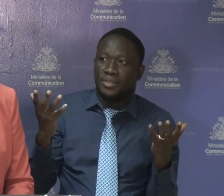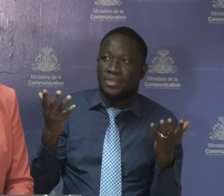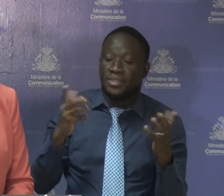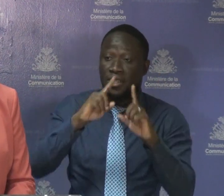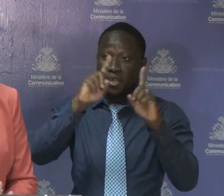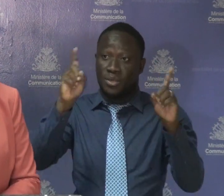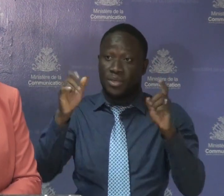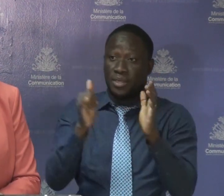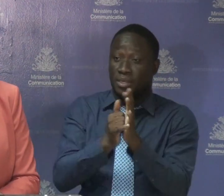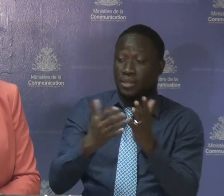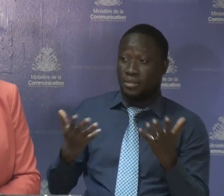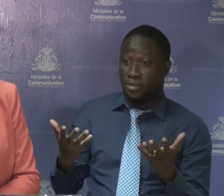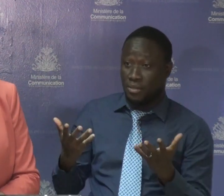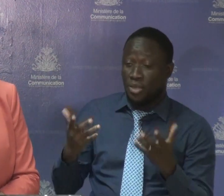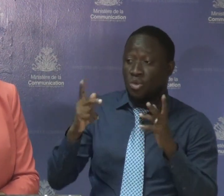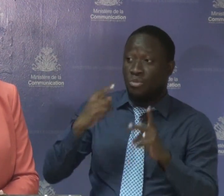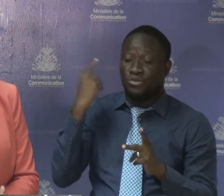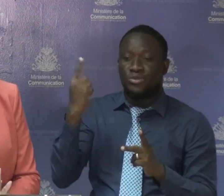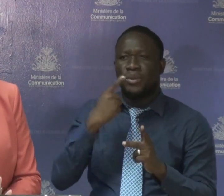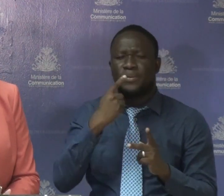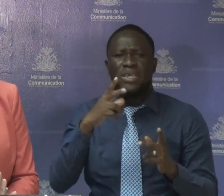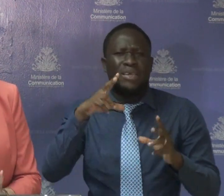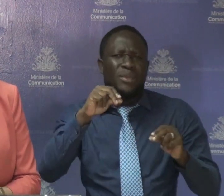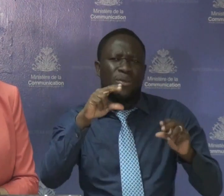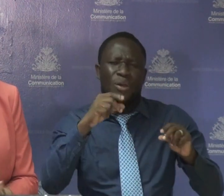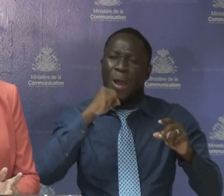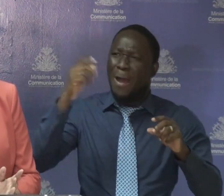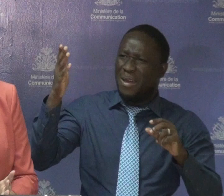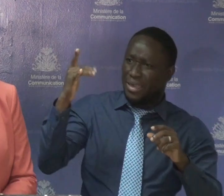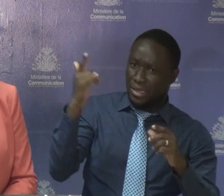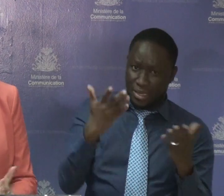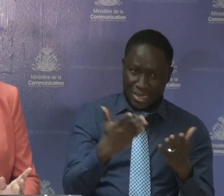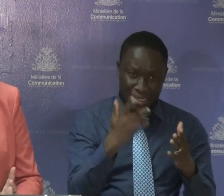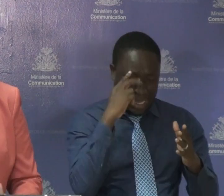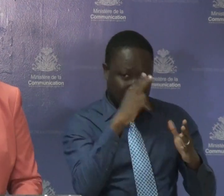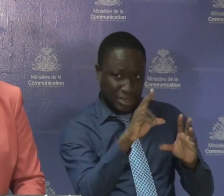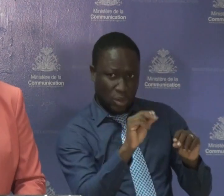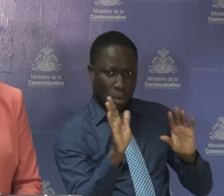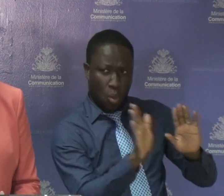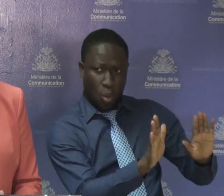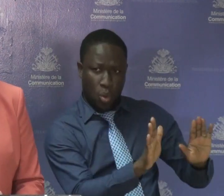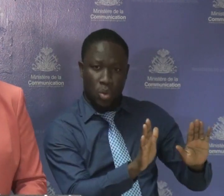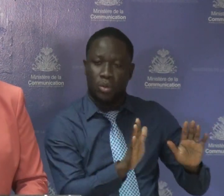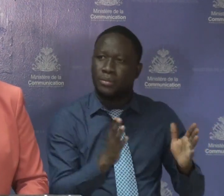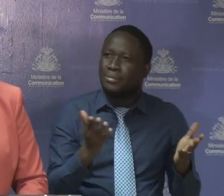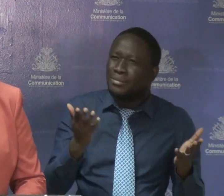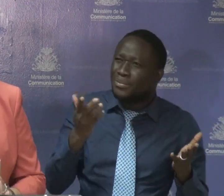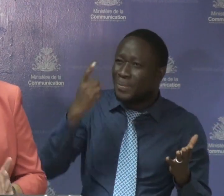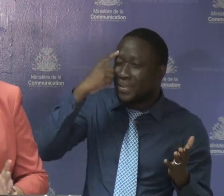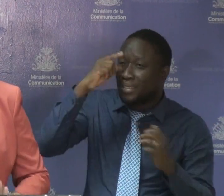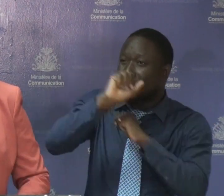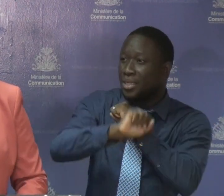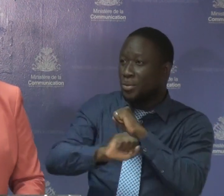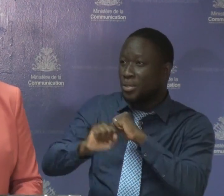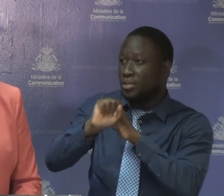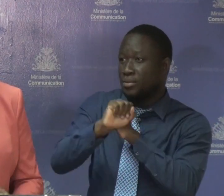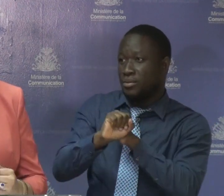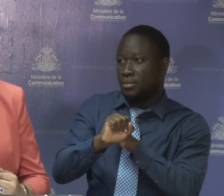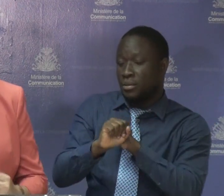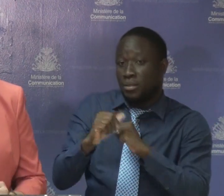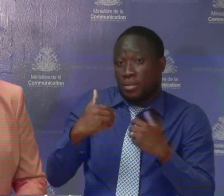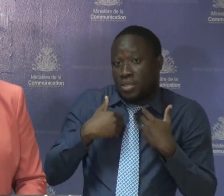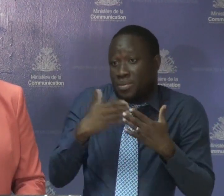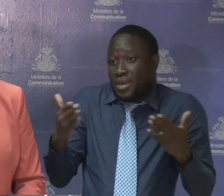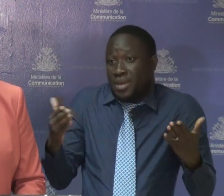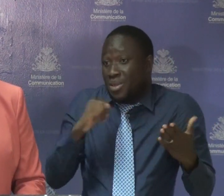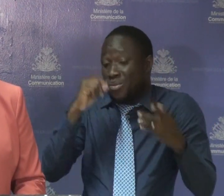fait que on toujours a dit non, pas venir en Haïti, pas faire ceci, c'est toujours le problème sécuritaire. Et ce qui fait que nous pas